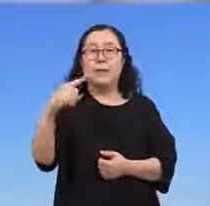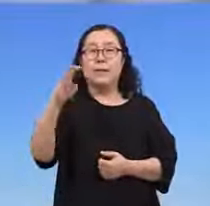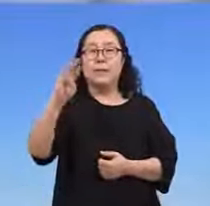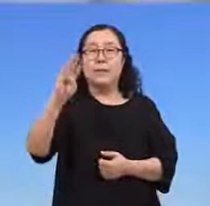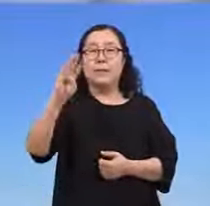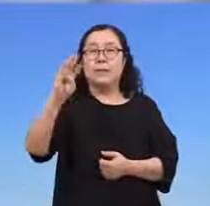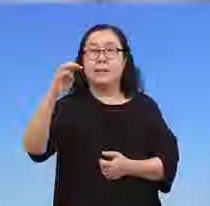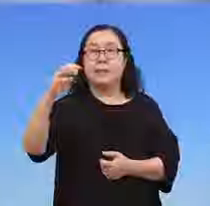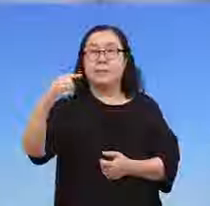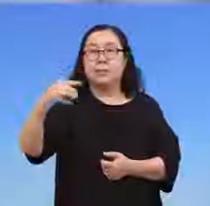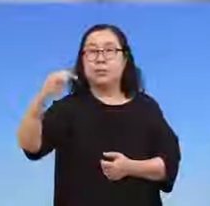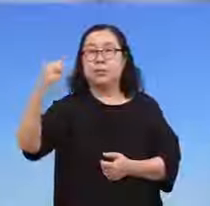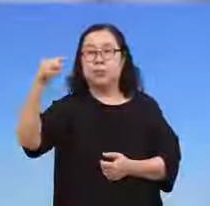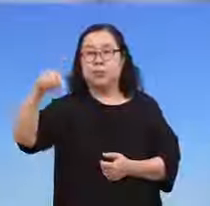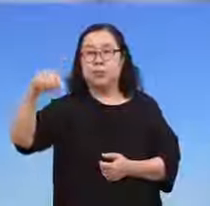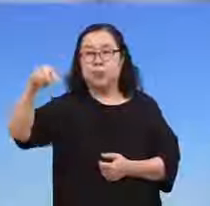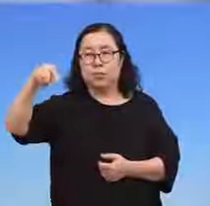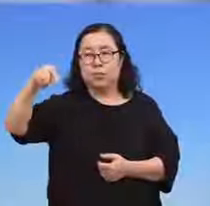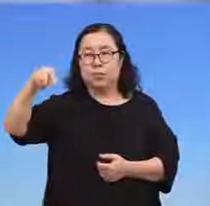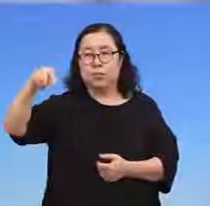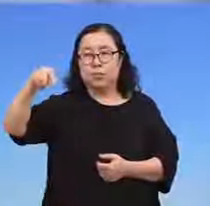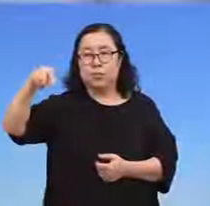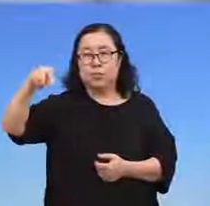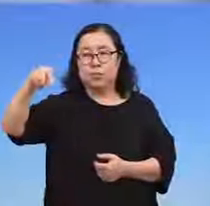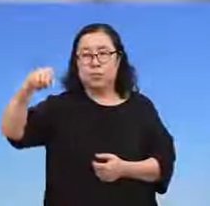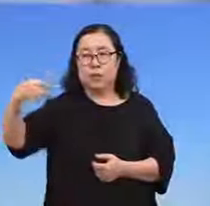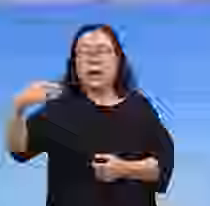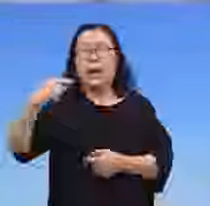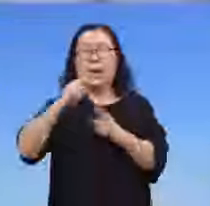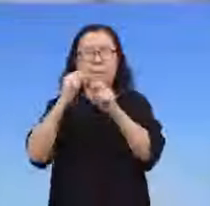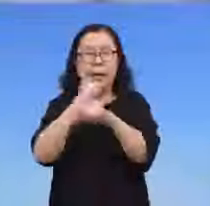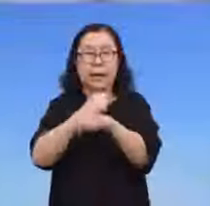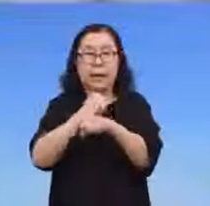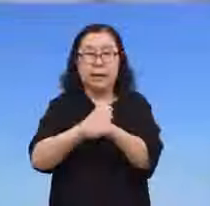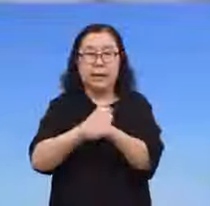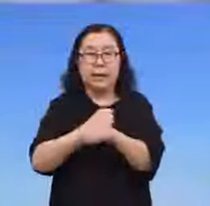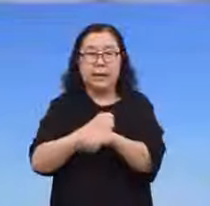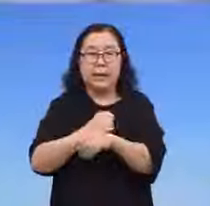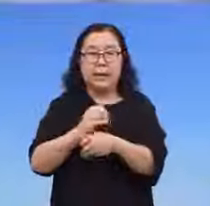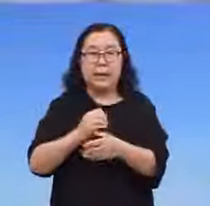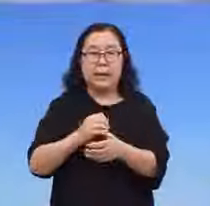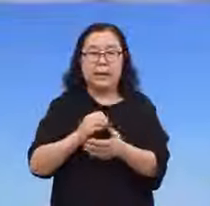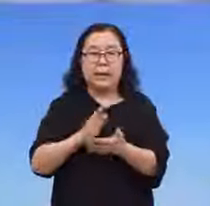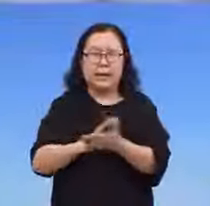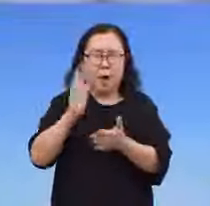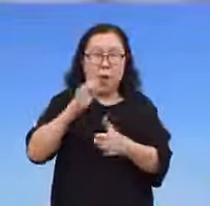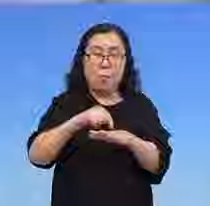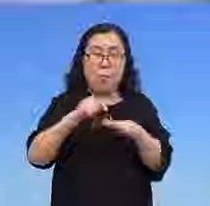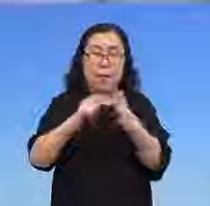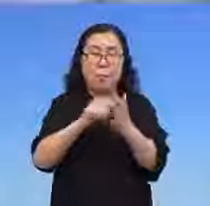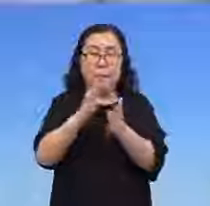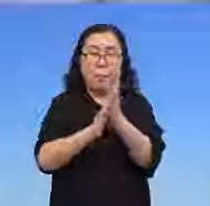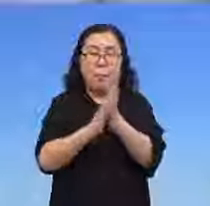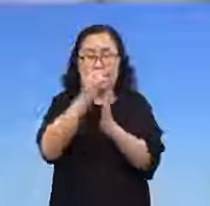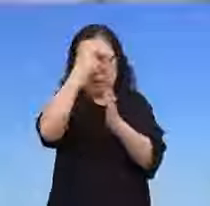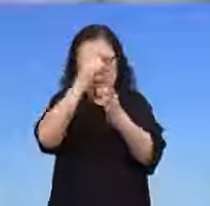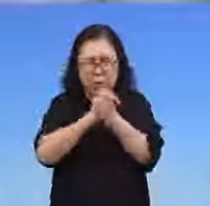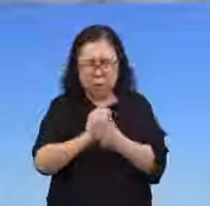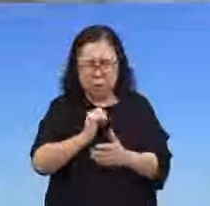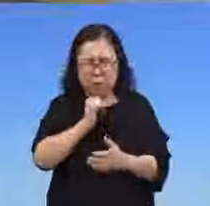없는 기도가 참 얼마나 초라한 기도인지를 이렇게 명언으로 남겼습니다. 한번